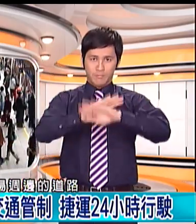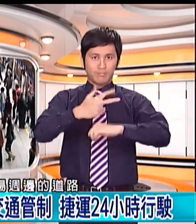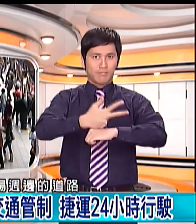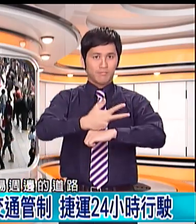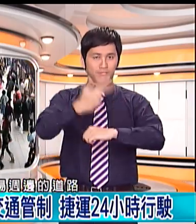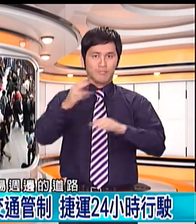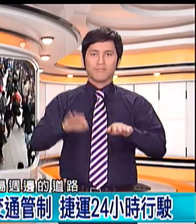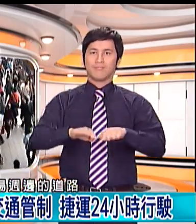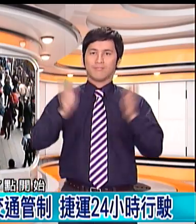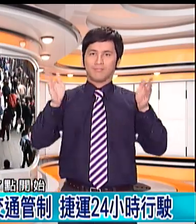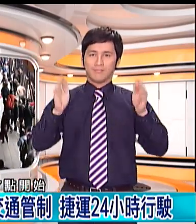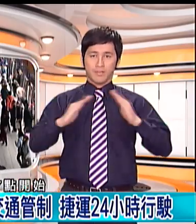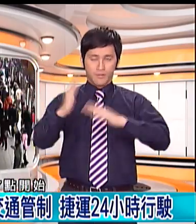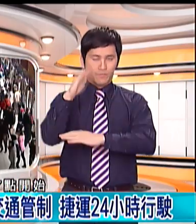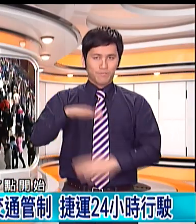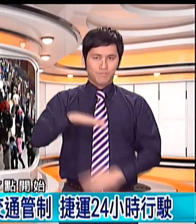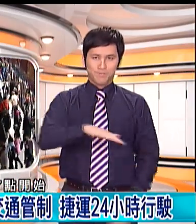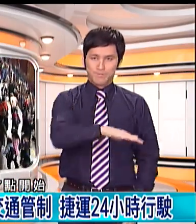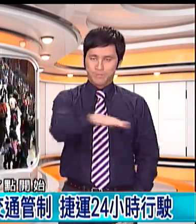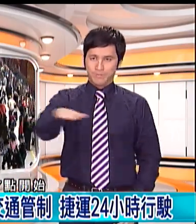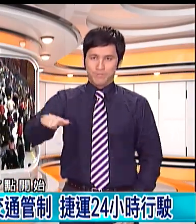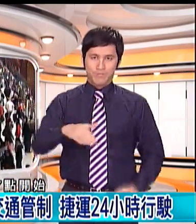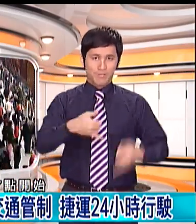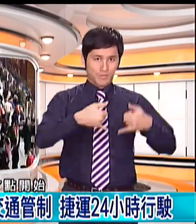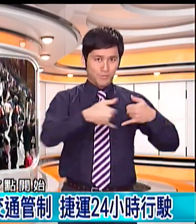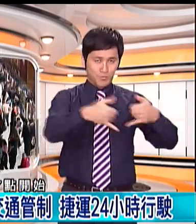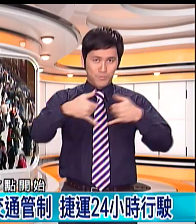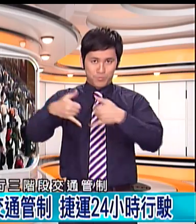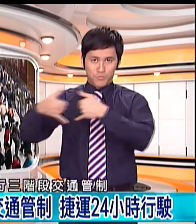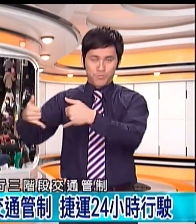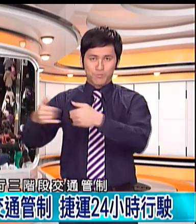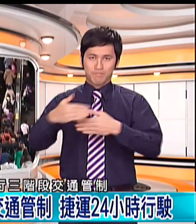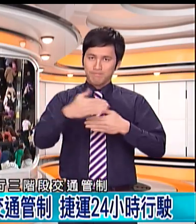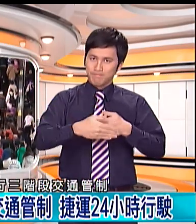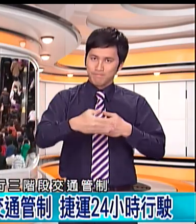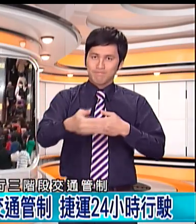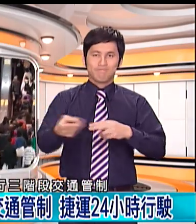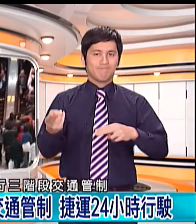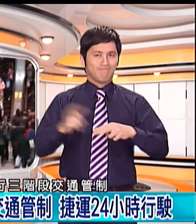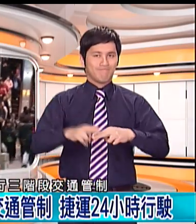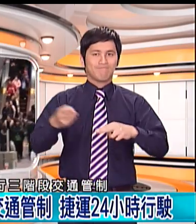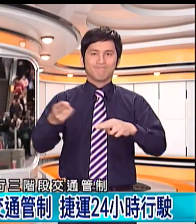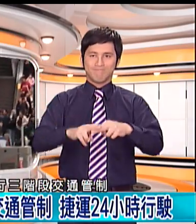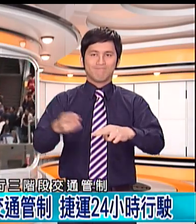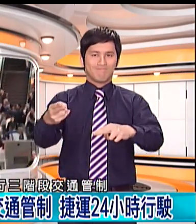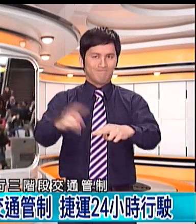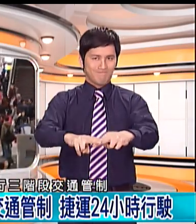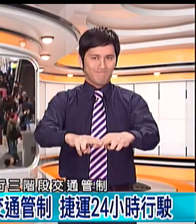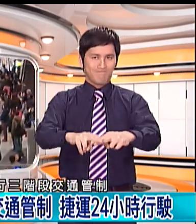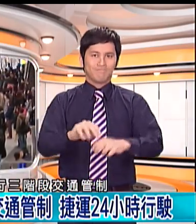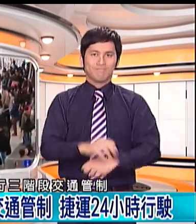路也会从晚上的7点钟开始，陆陆续续的进行3阶段交通管